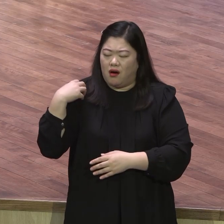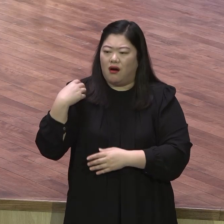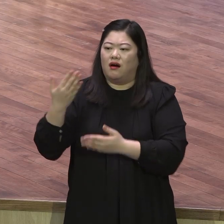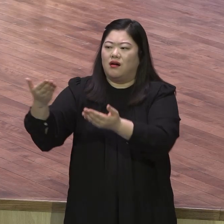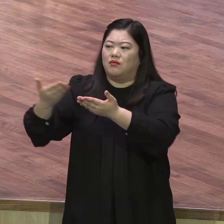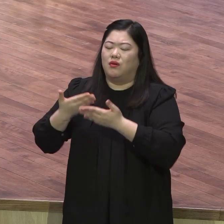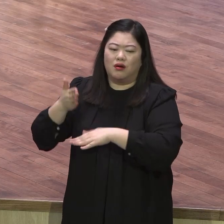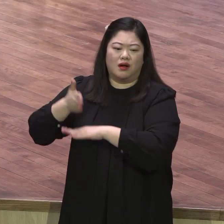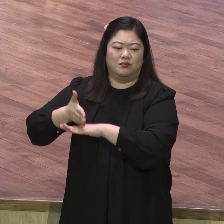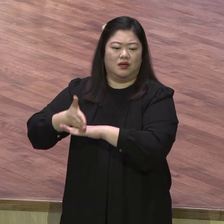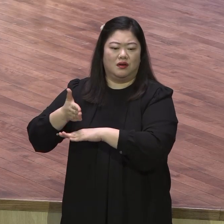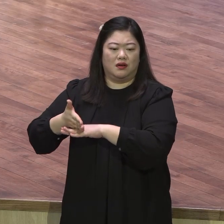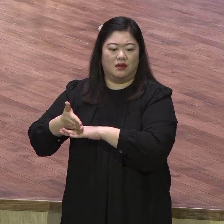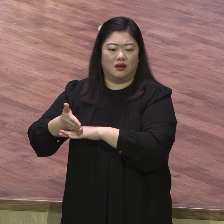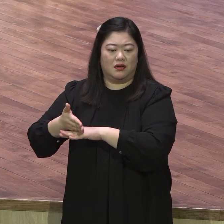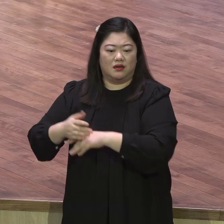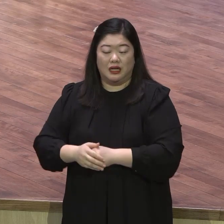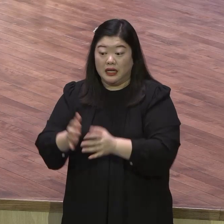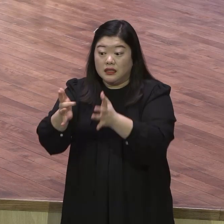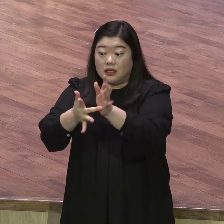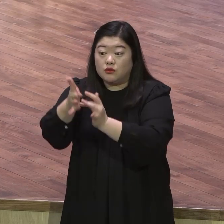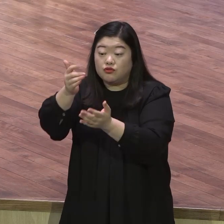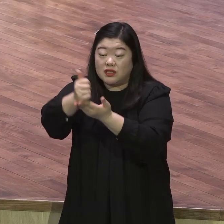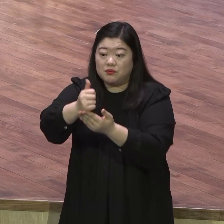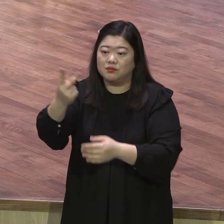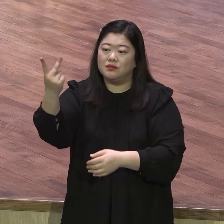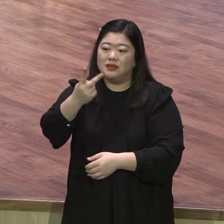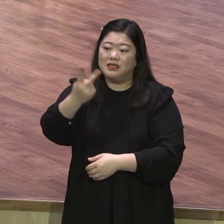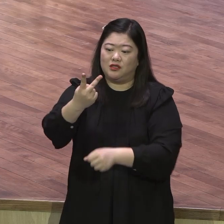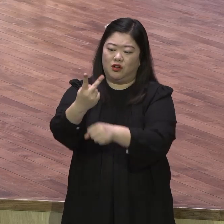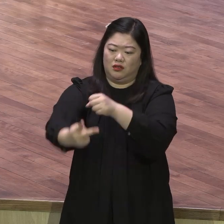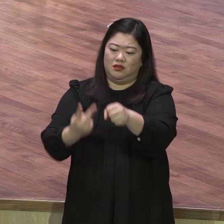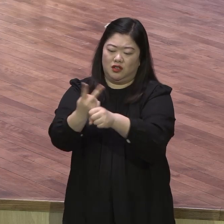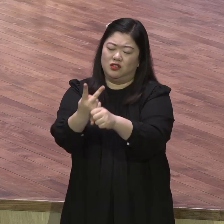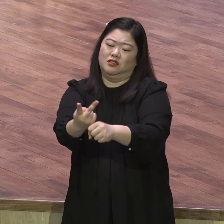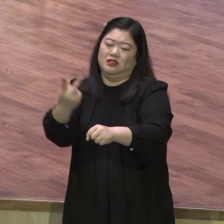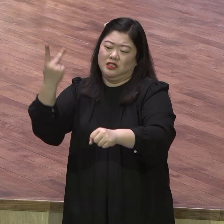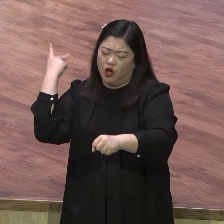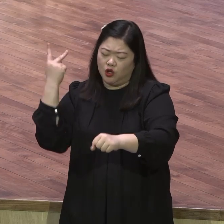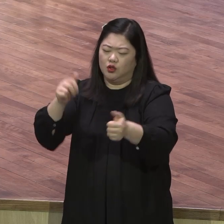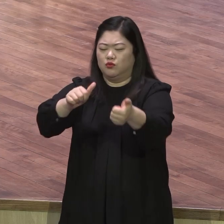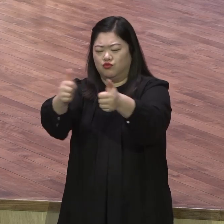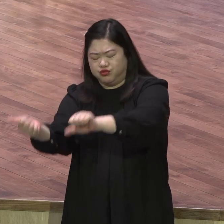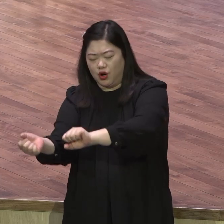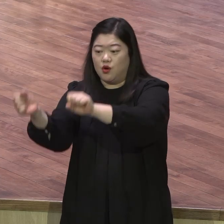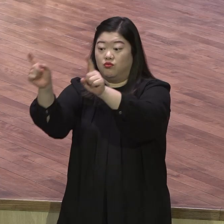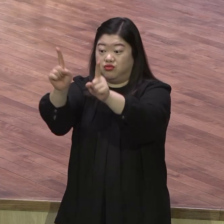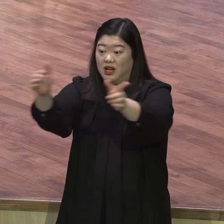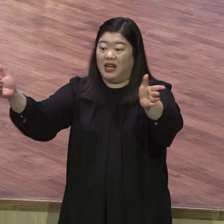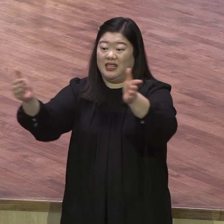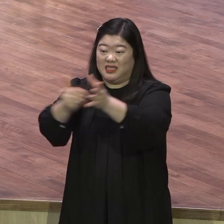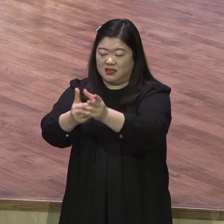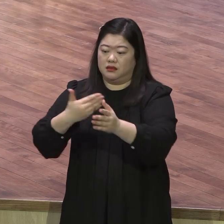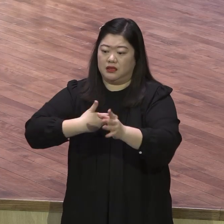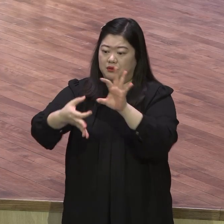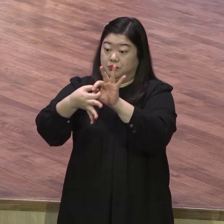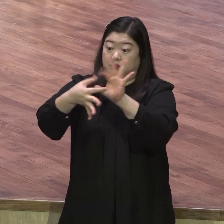2000년 전에 부활하시고 끝난 것이 아니고 지금 살아 계셔서